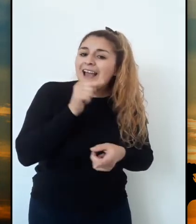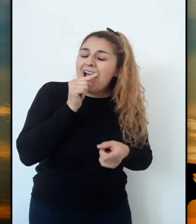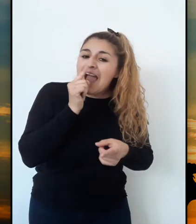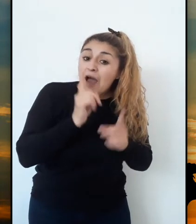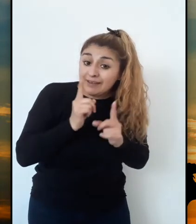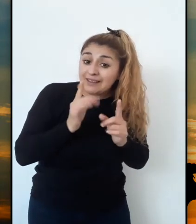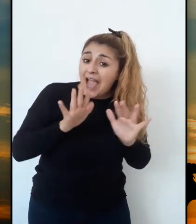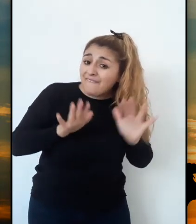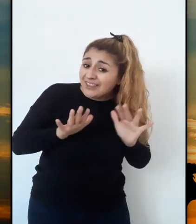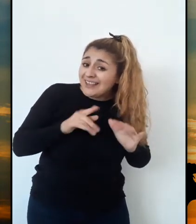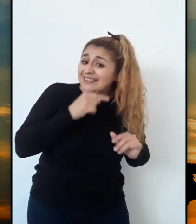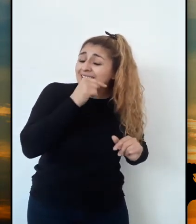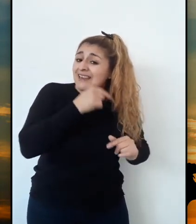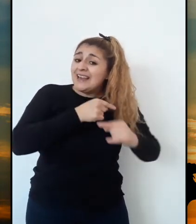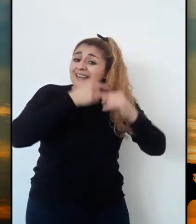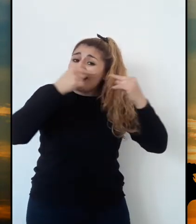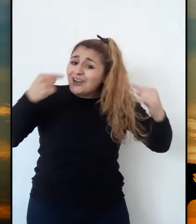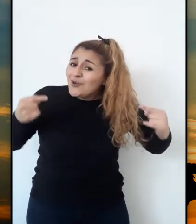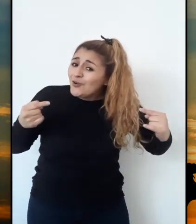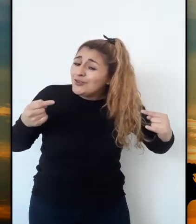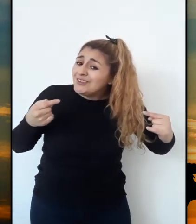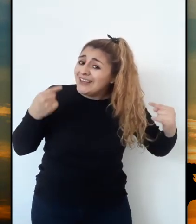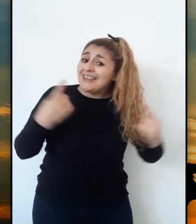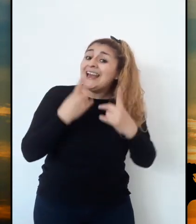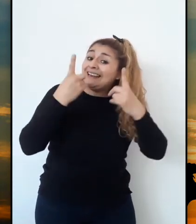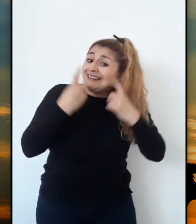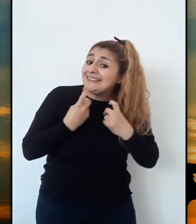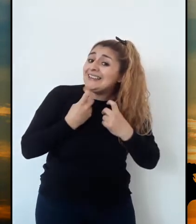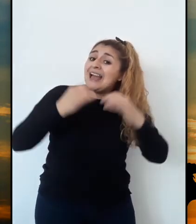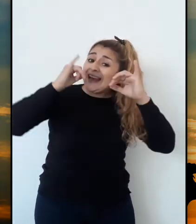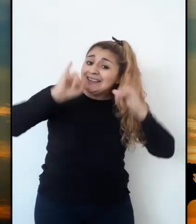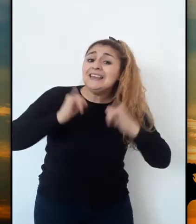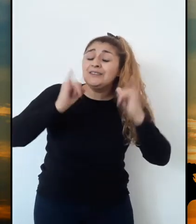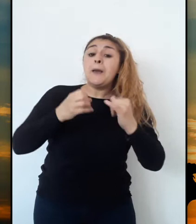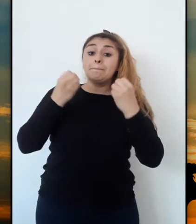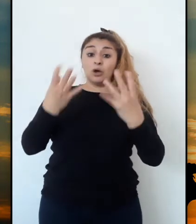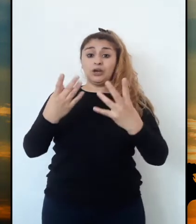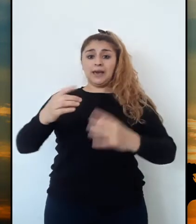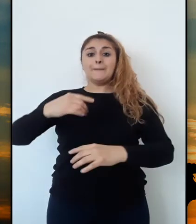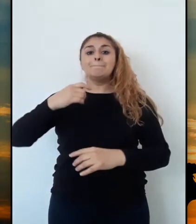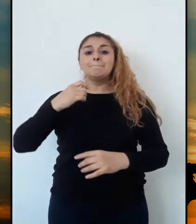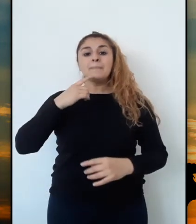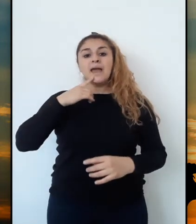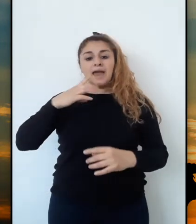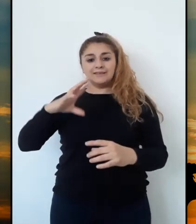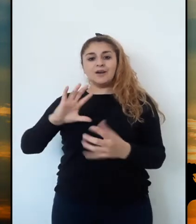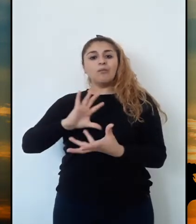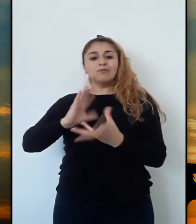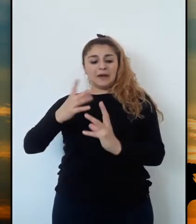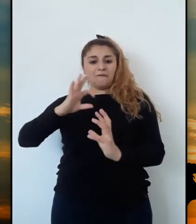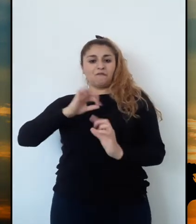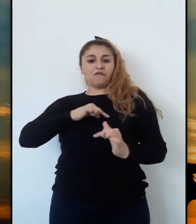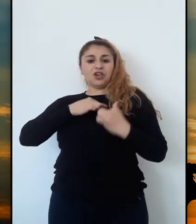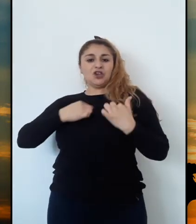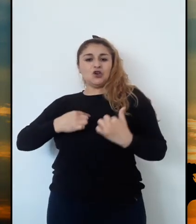dar el perdón de nuestros pecados. Quand l'heure approche, cuando la hora se